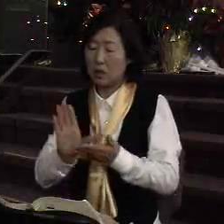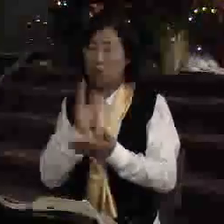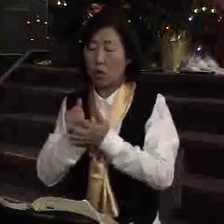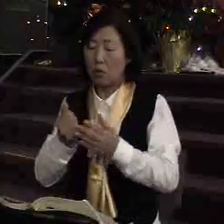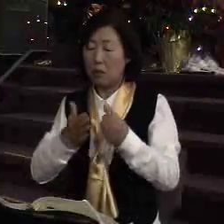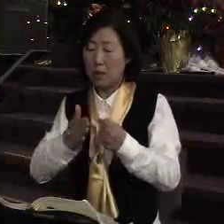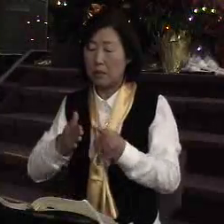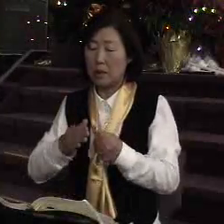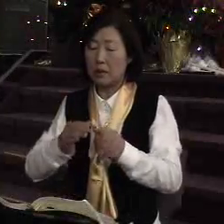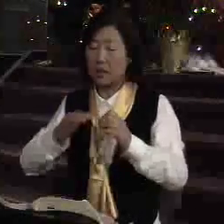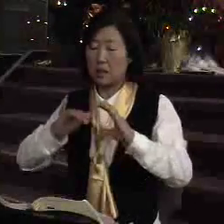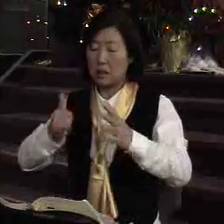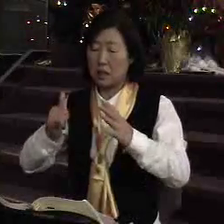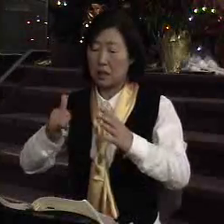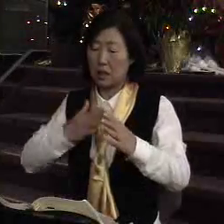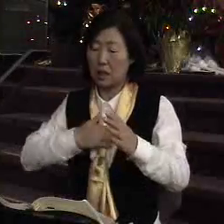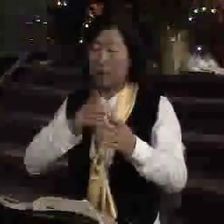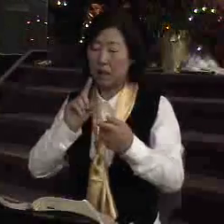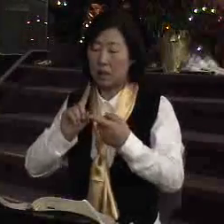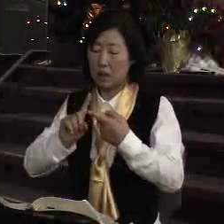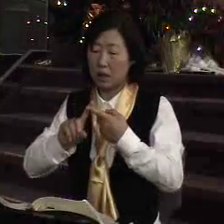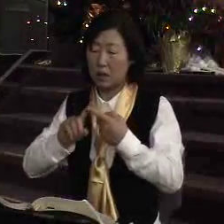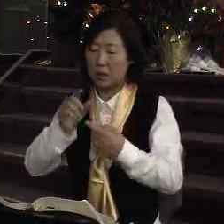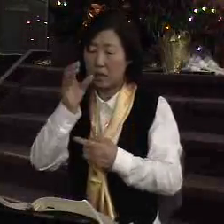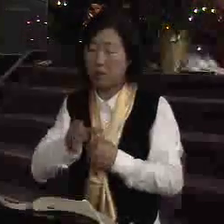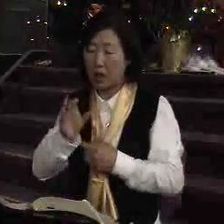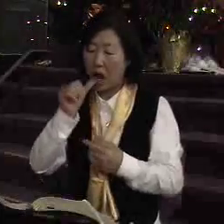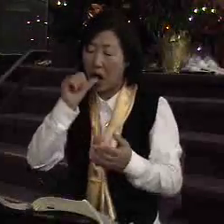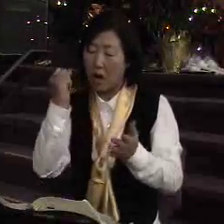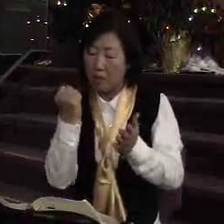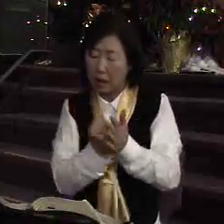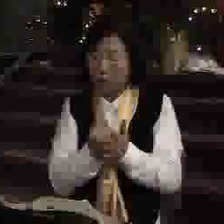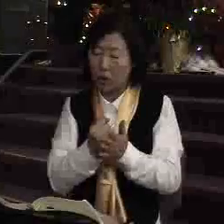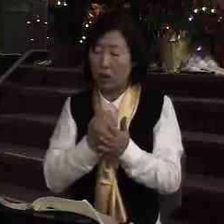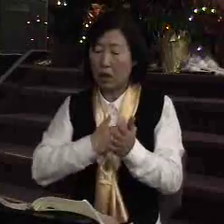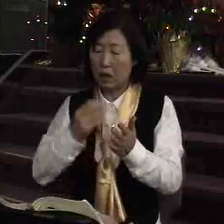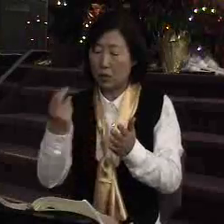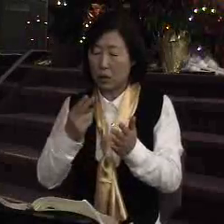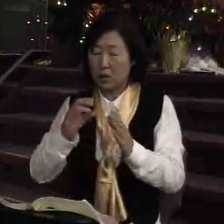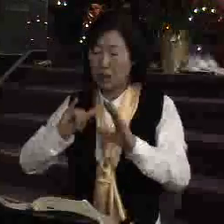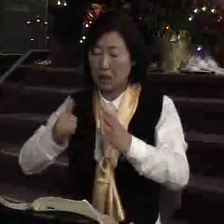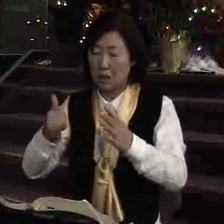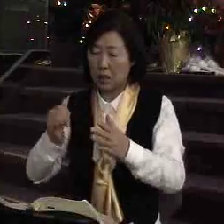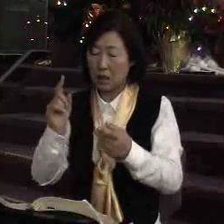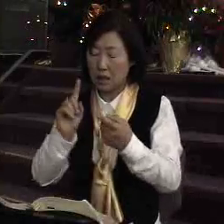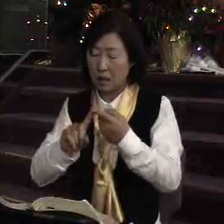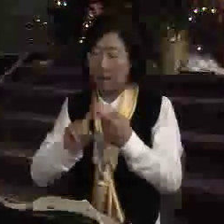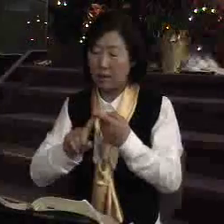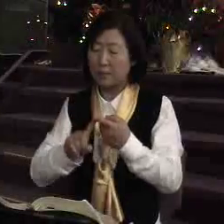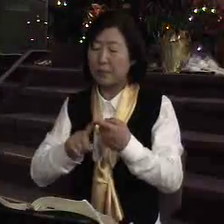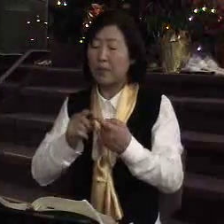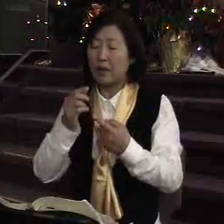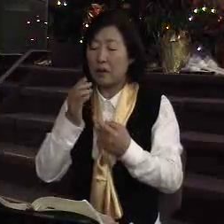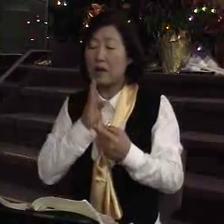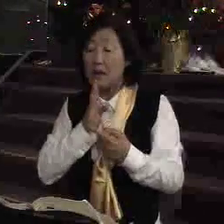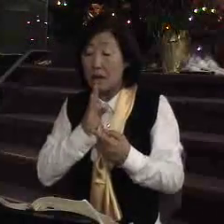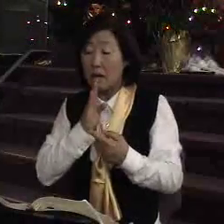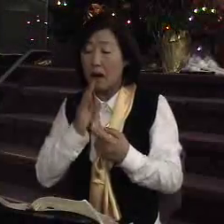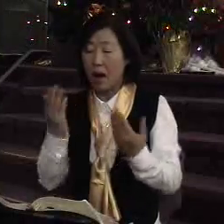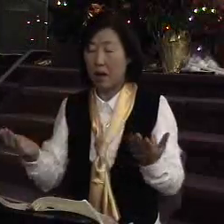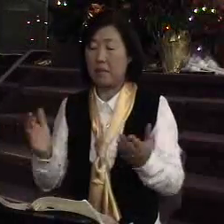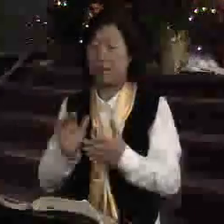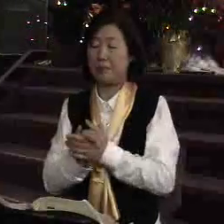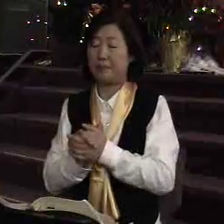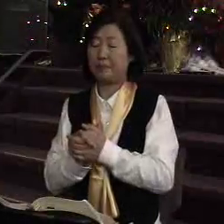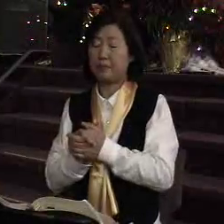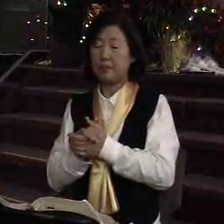그리스도로 말미암아 세상이 나를 대하여 십자가에 못 박히고 내가 또한 세상을 대하여 그러하니라.